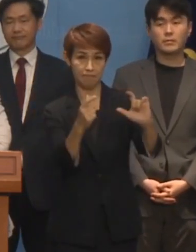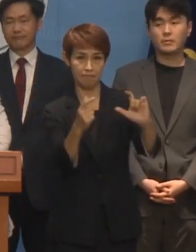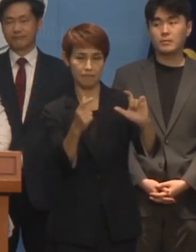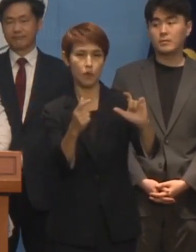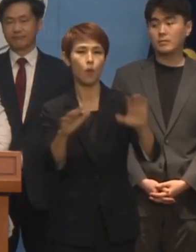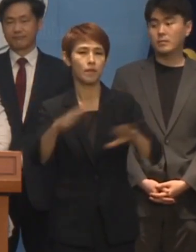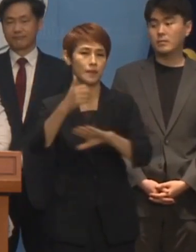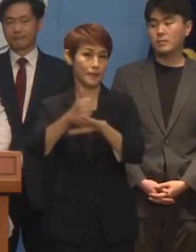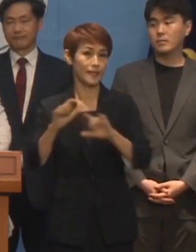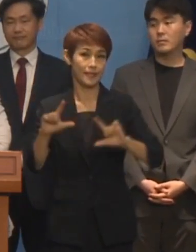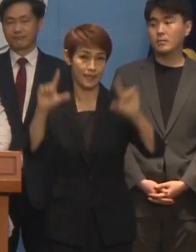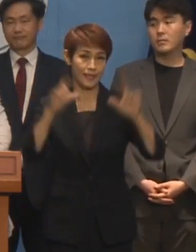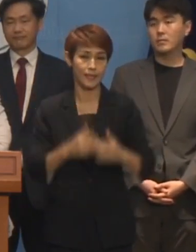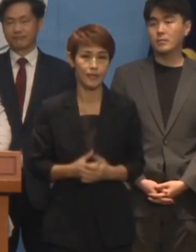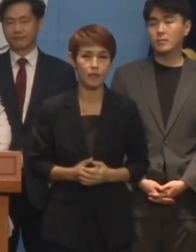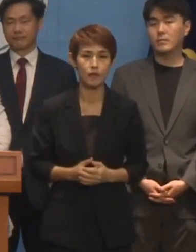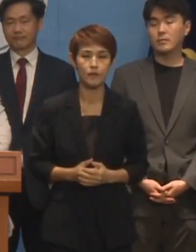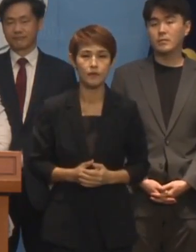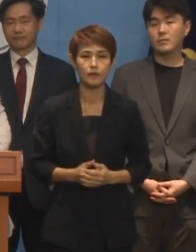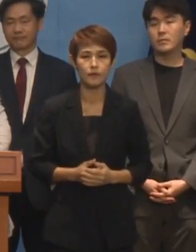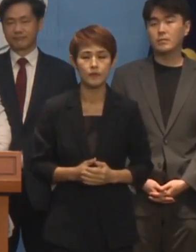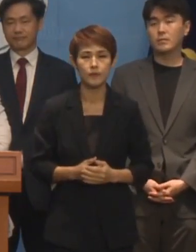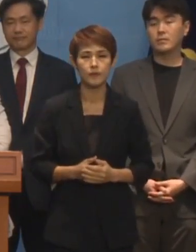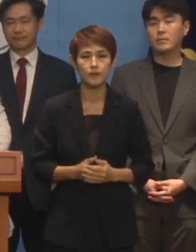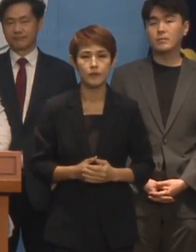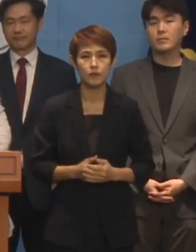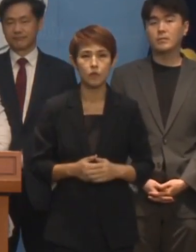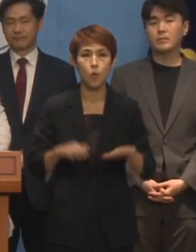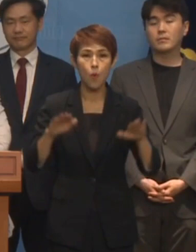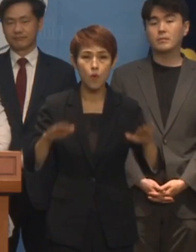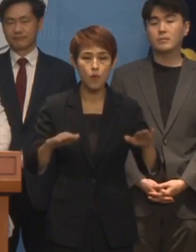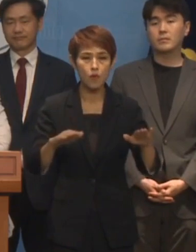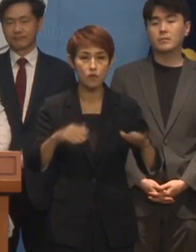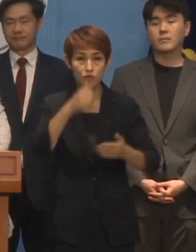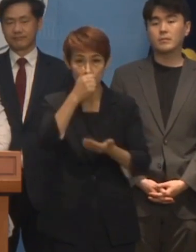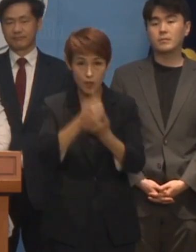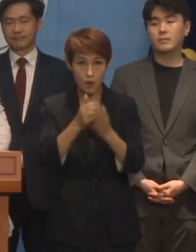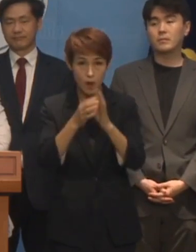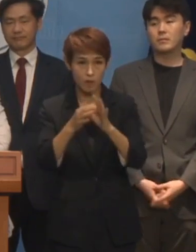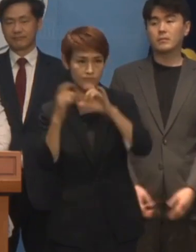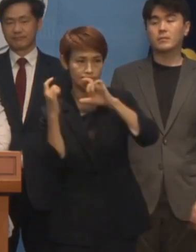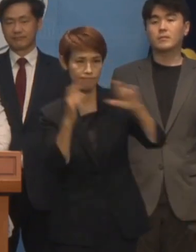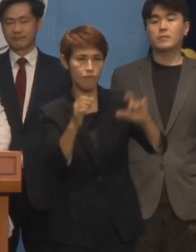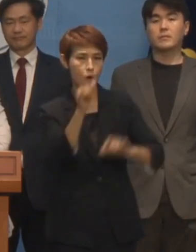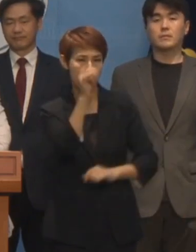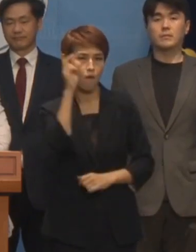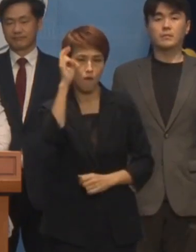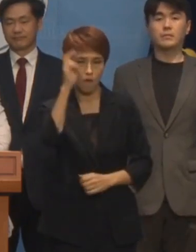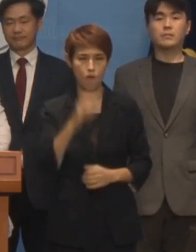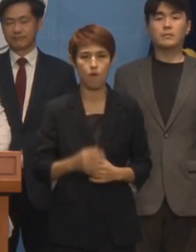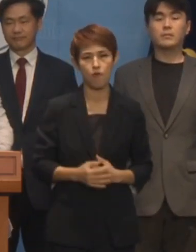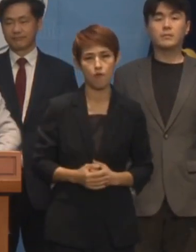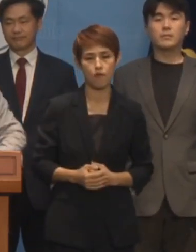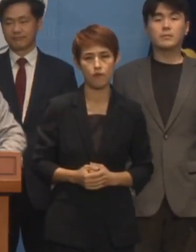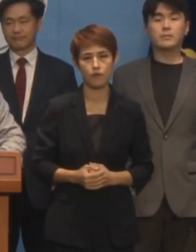공판이 있고 오늘 오후에는 구형이 있을 거라고 예상하고 있습니다. 이에